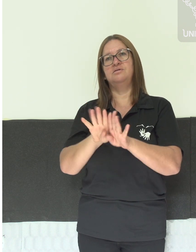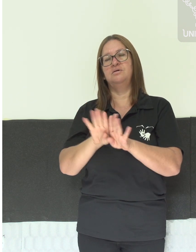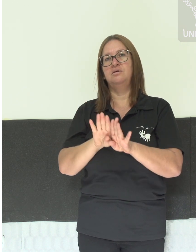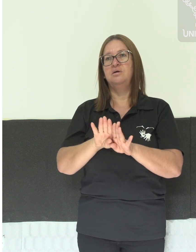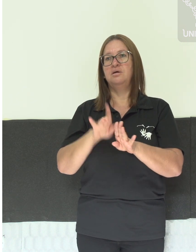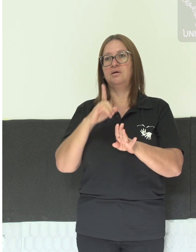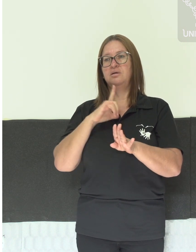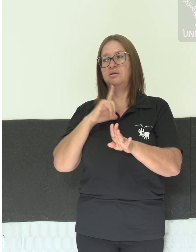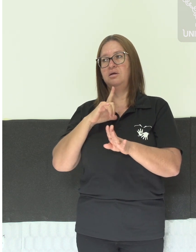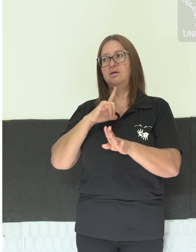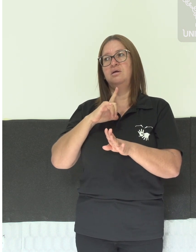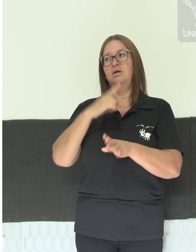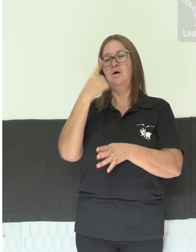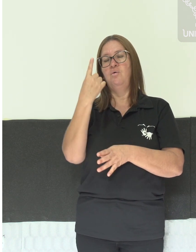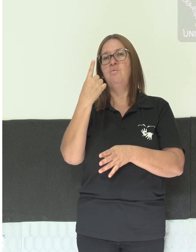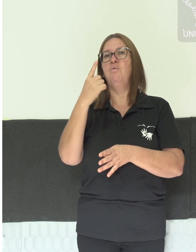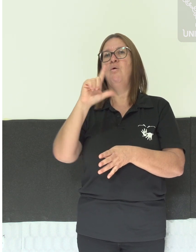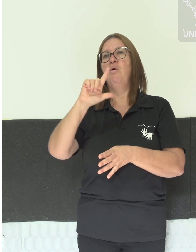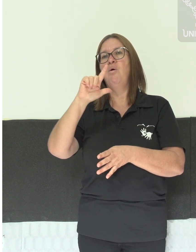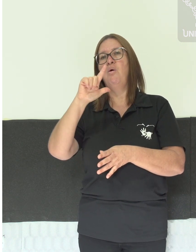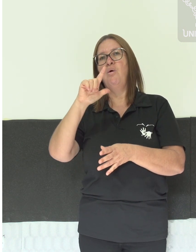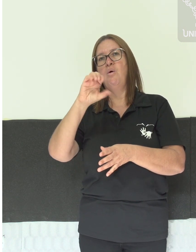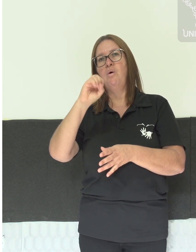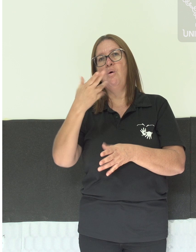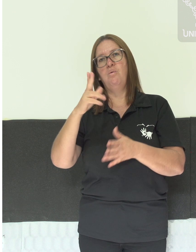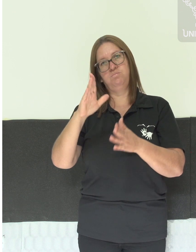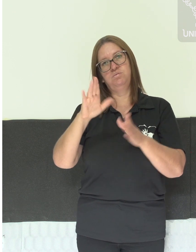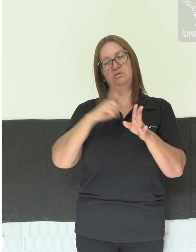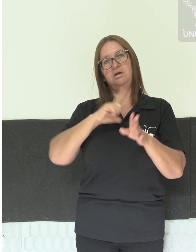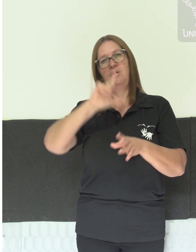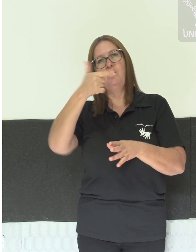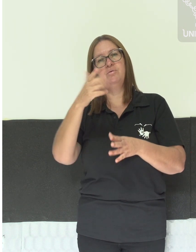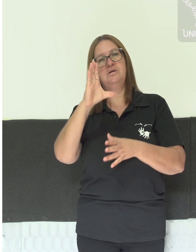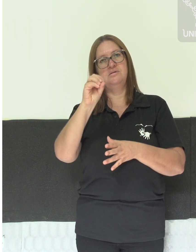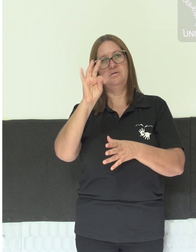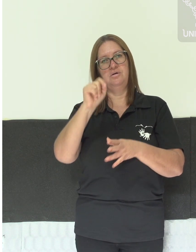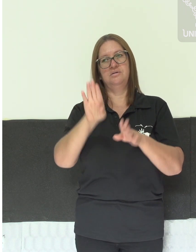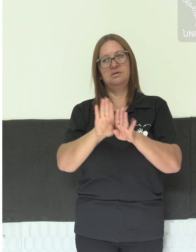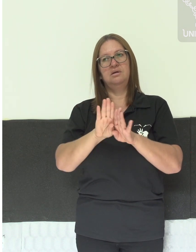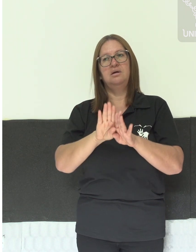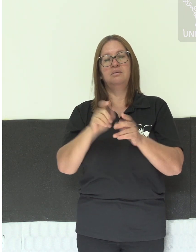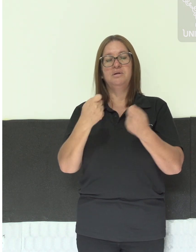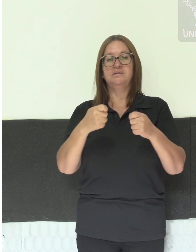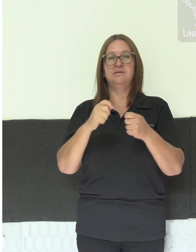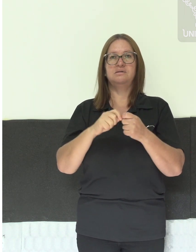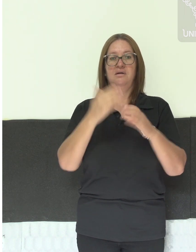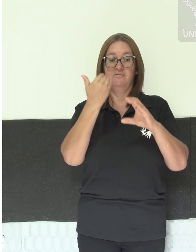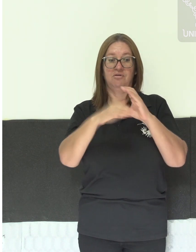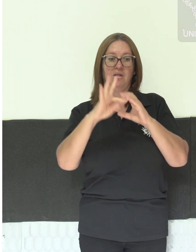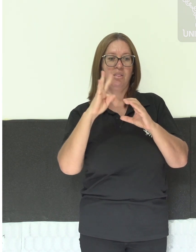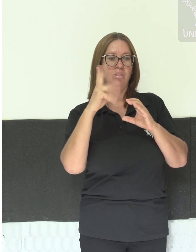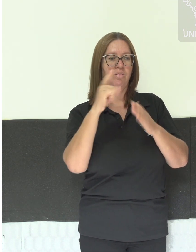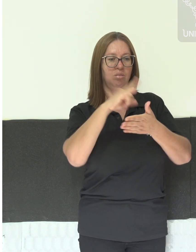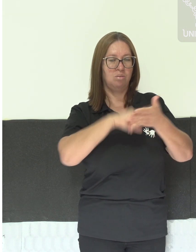se enquadre em mais de uma cota deverá enviar toda a documentação requerida a participar